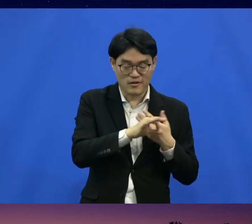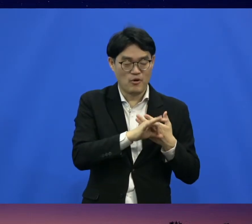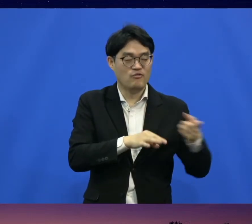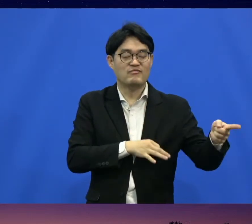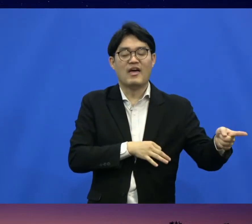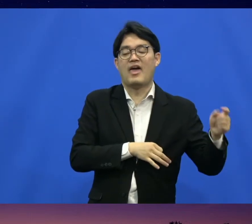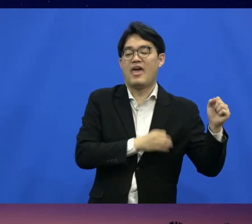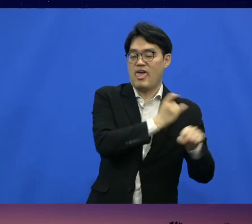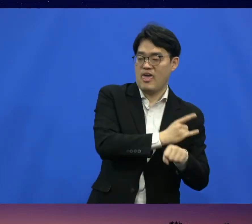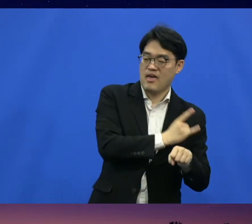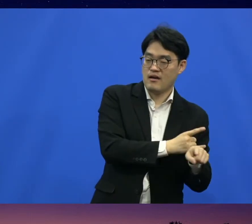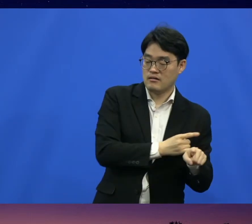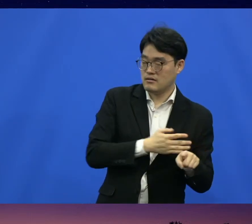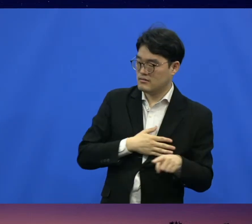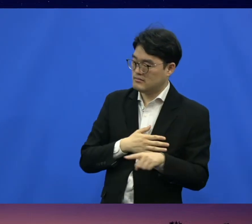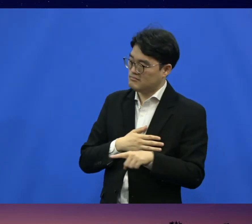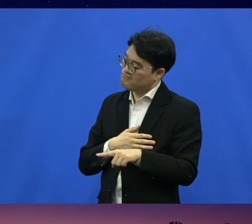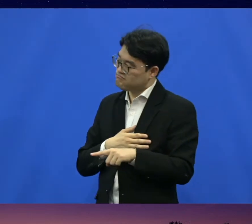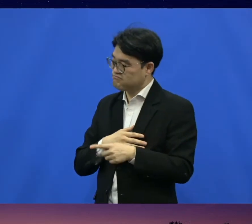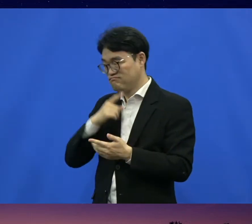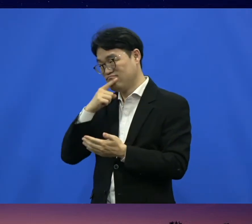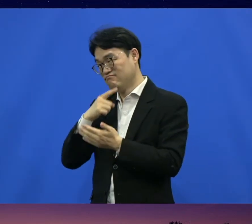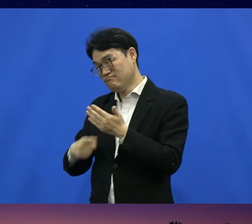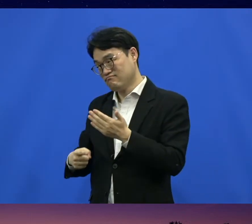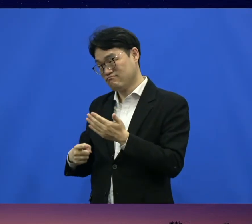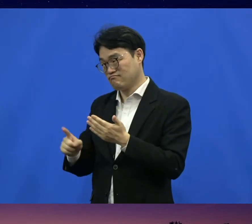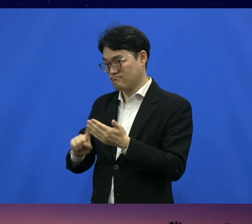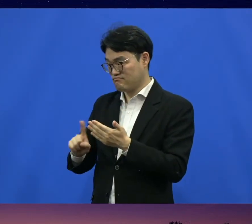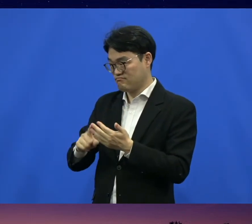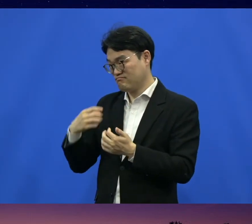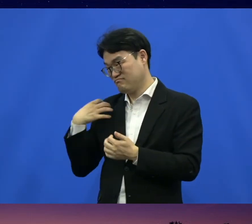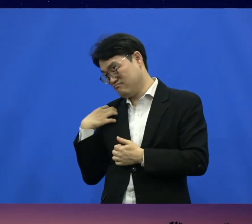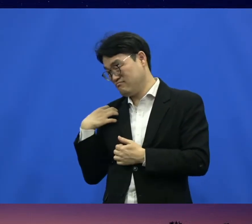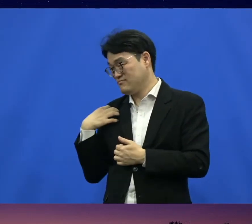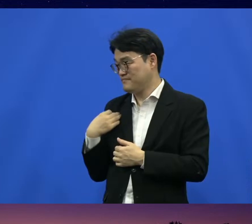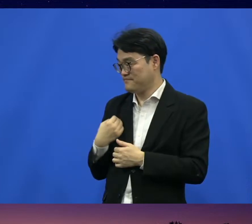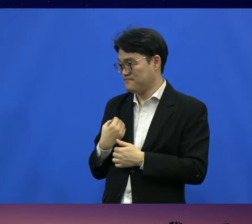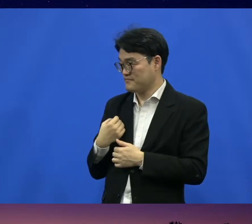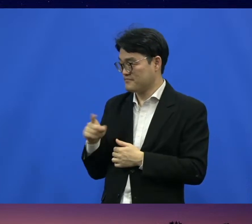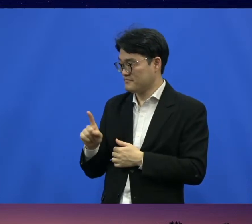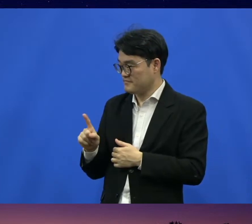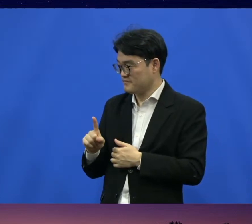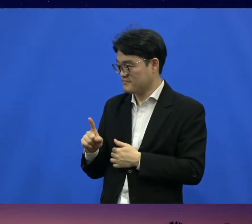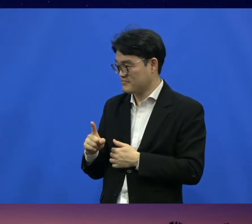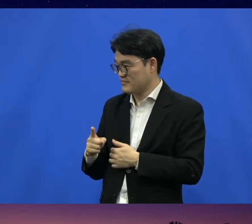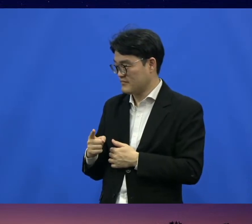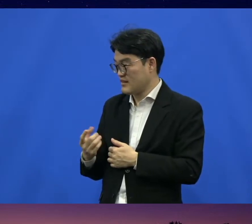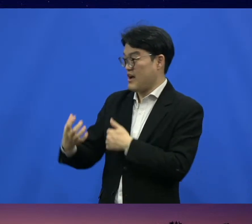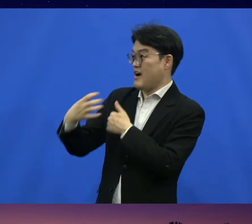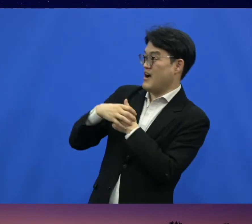나에게 불리하면 단호하게 거절해버리는 이 실리적 삶의 태도.